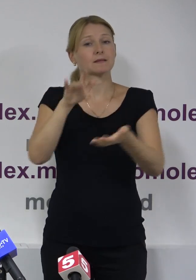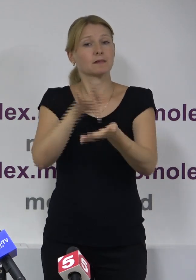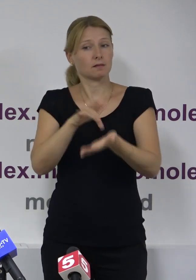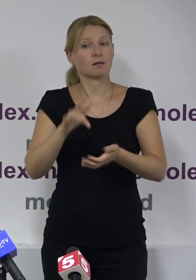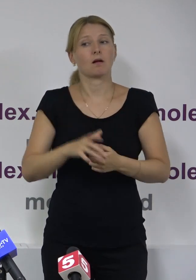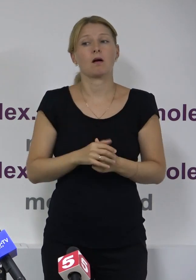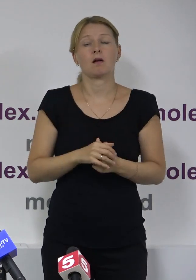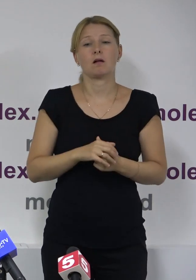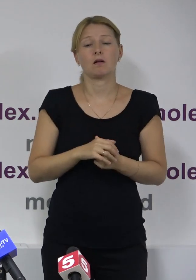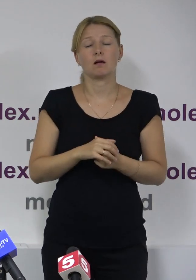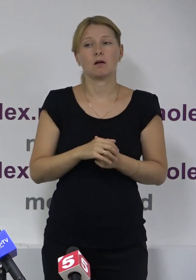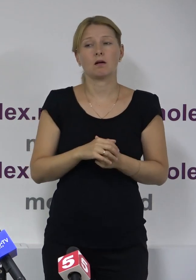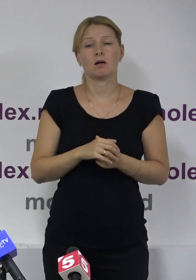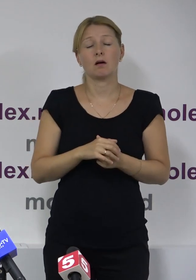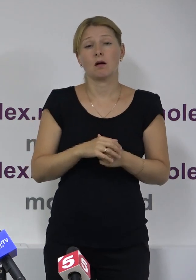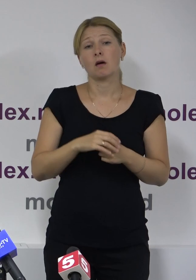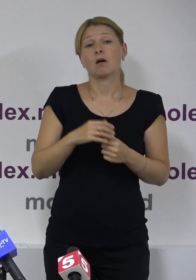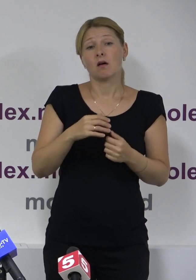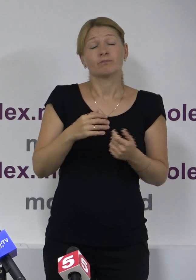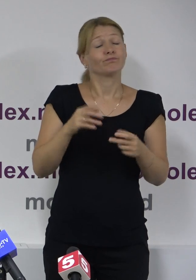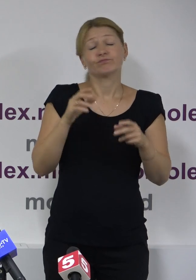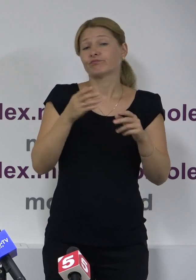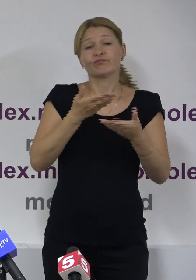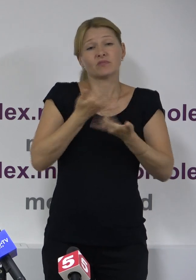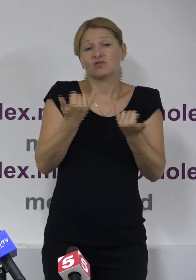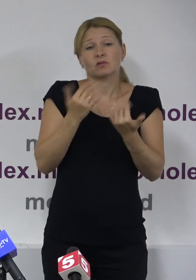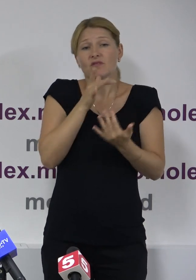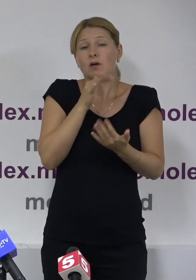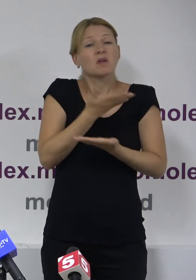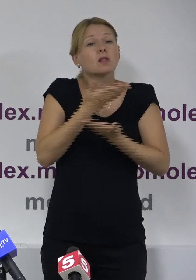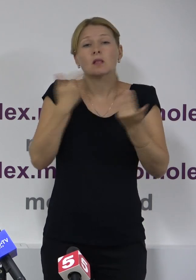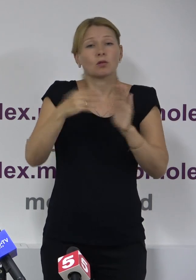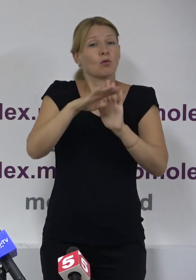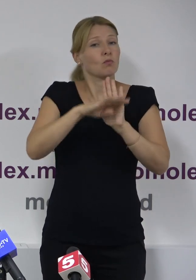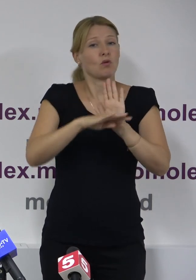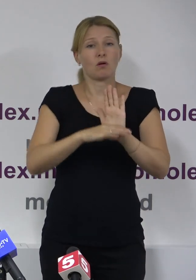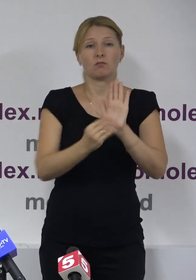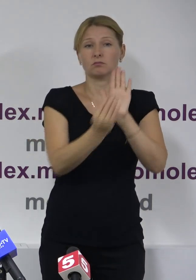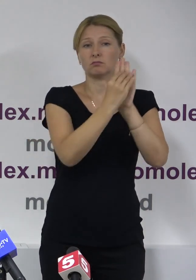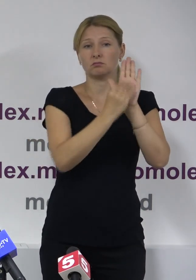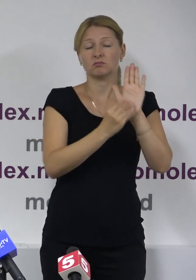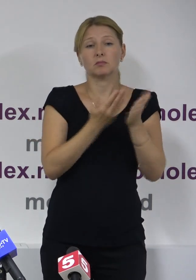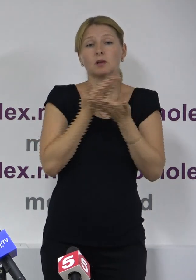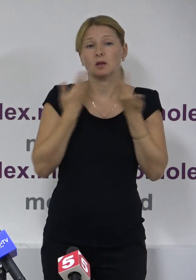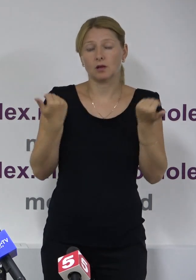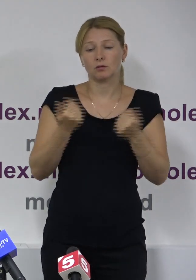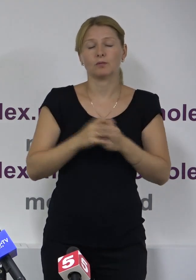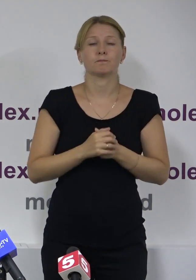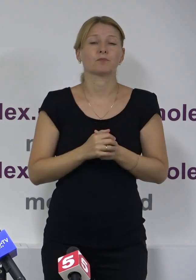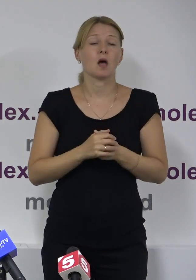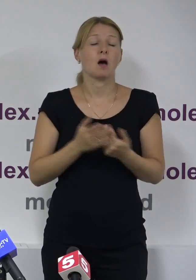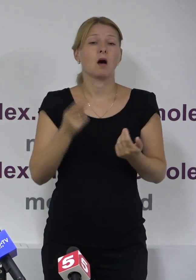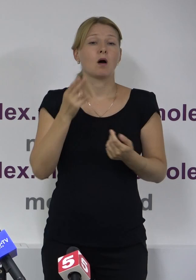Centrale și acestea, cum spuneam, lipsesc la momentul de față din programul calendaristic. Cu referire la